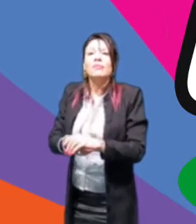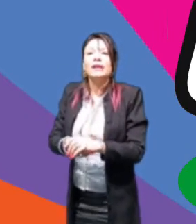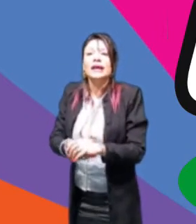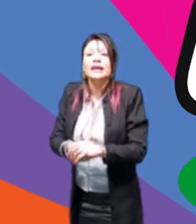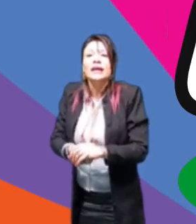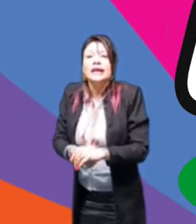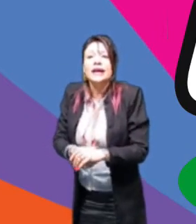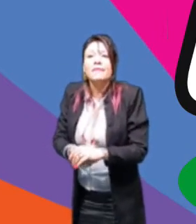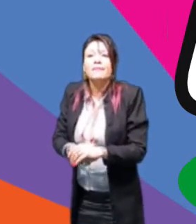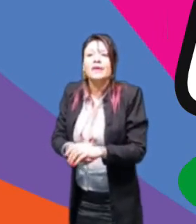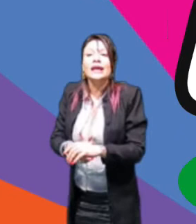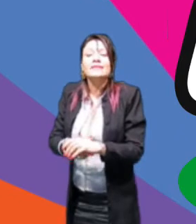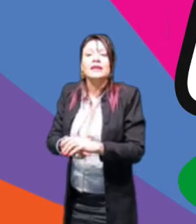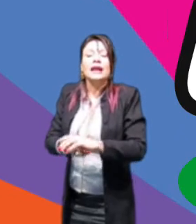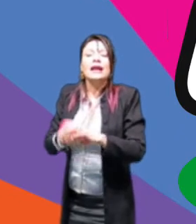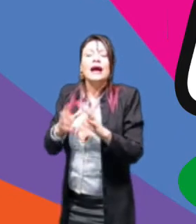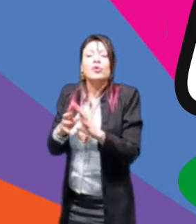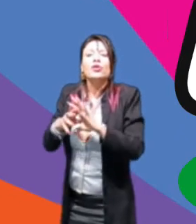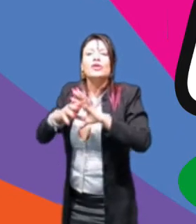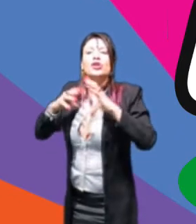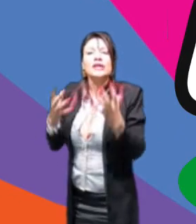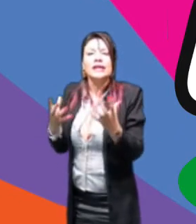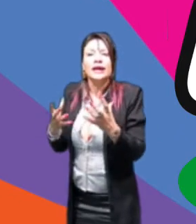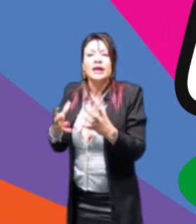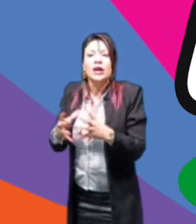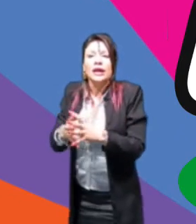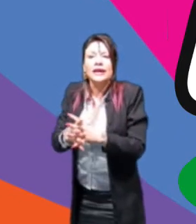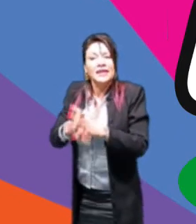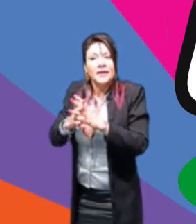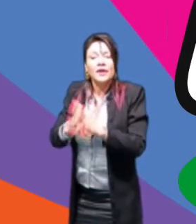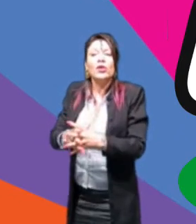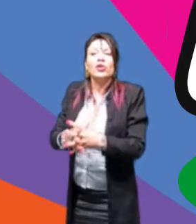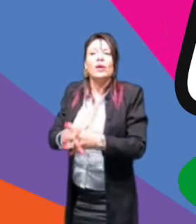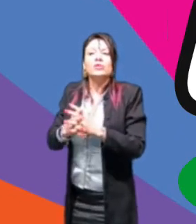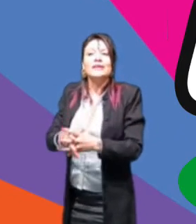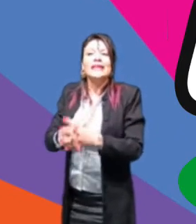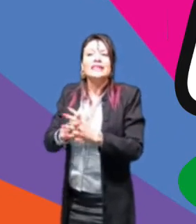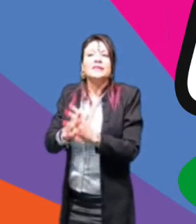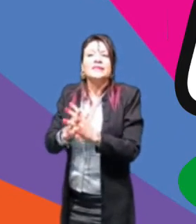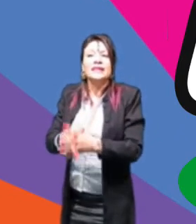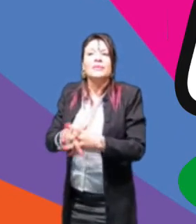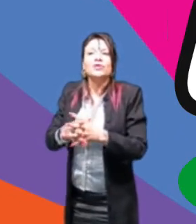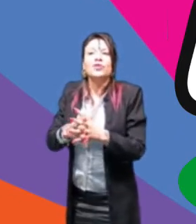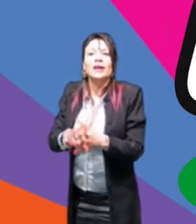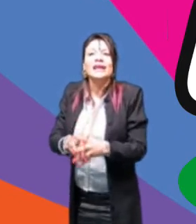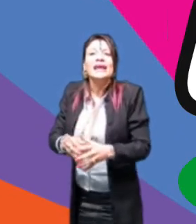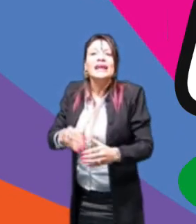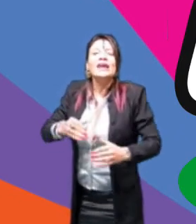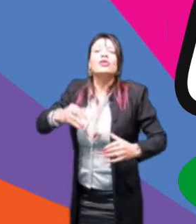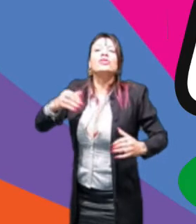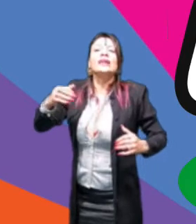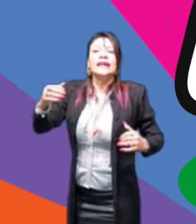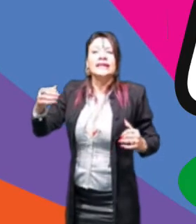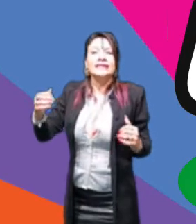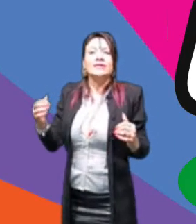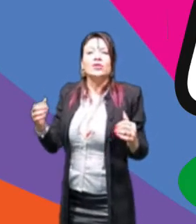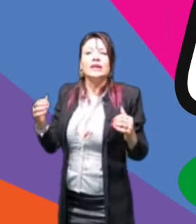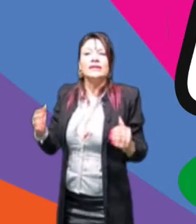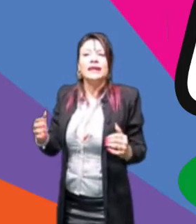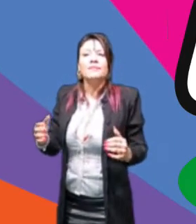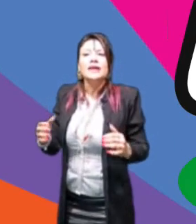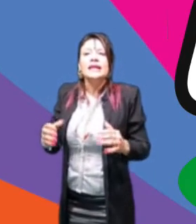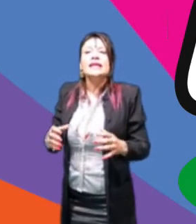ampliar, a modo de ironía, y desde Córdoba, justamente el expresidente Mauricio Macri le contesta en este sentido a